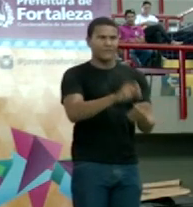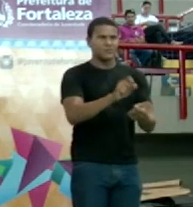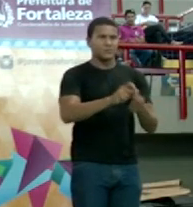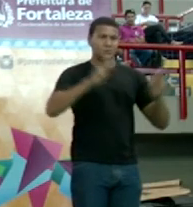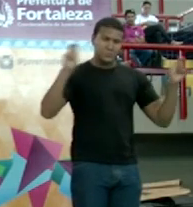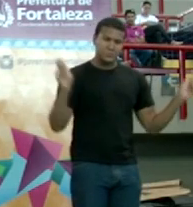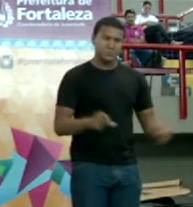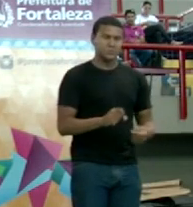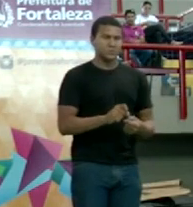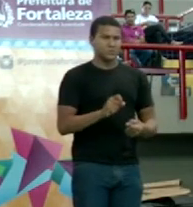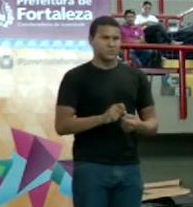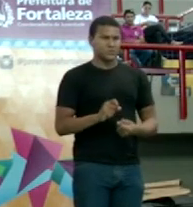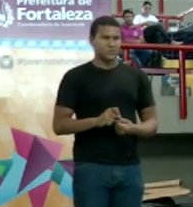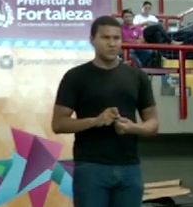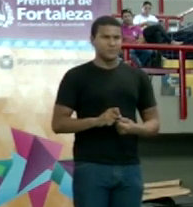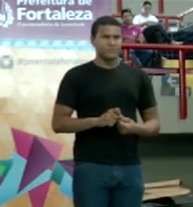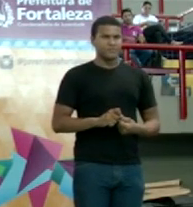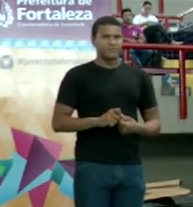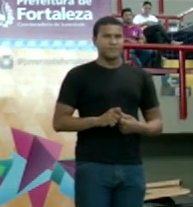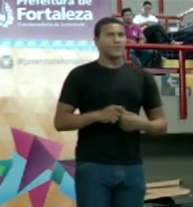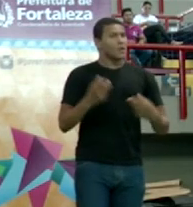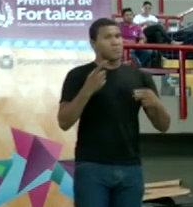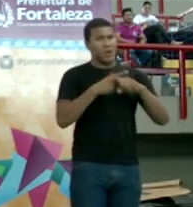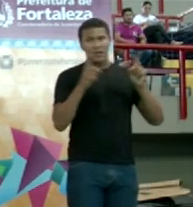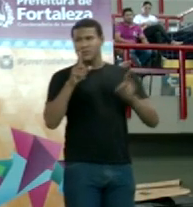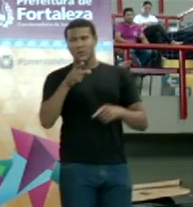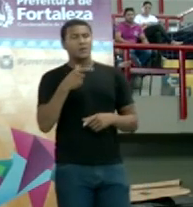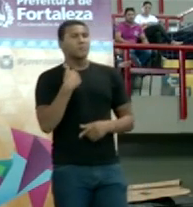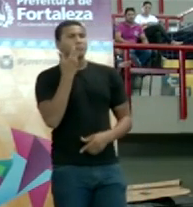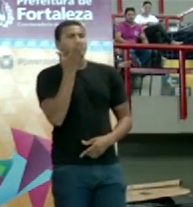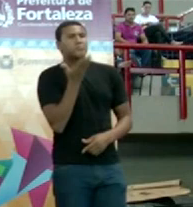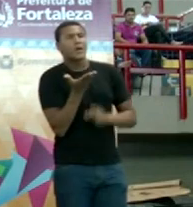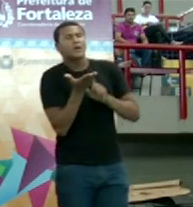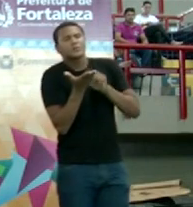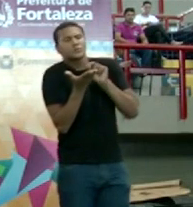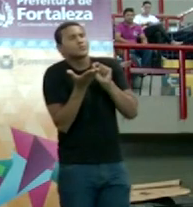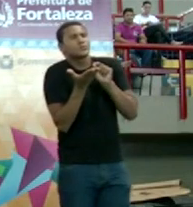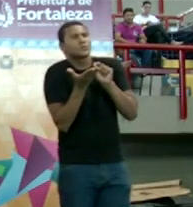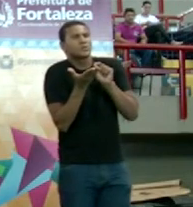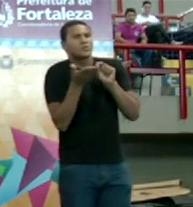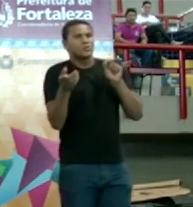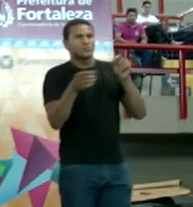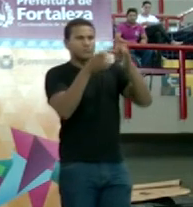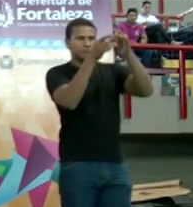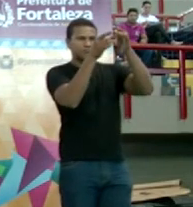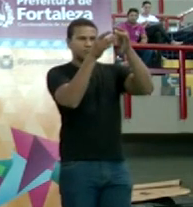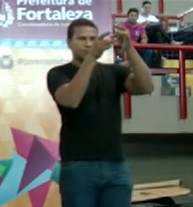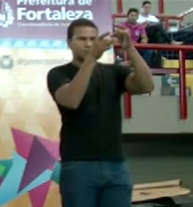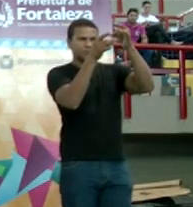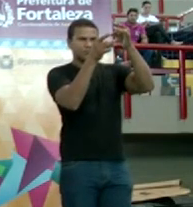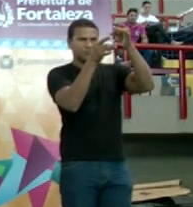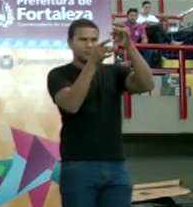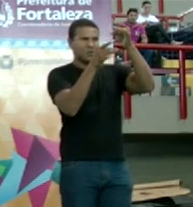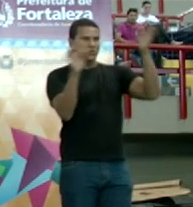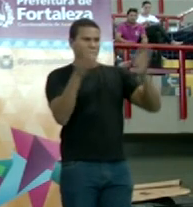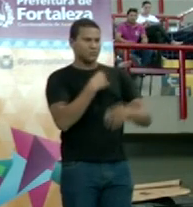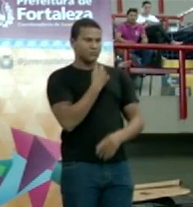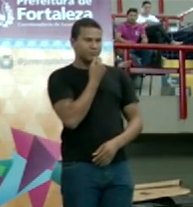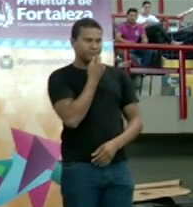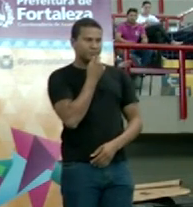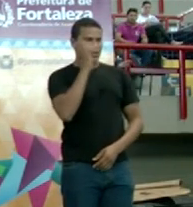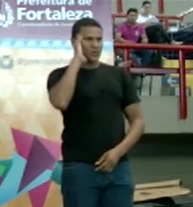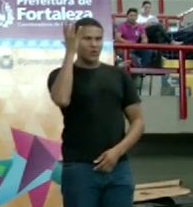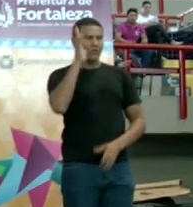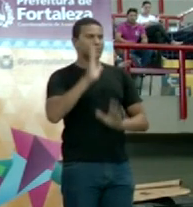que possa ser feita. Só que ele pede o detalhamento. O detalhamento, você parte de 4 perguntas, que a gente